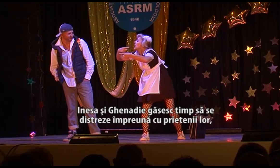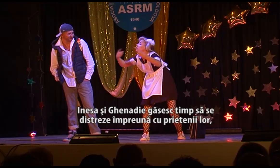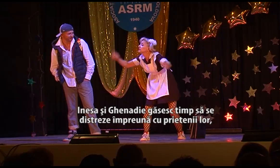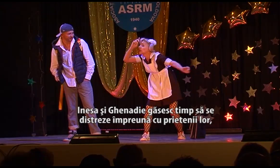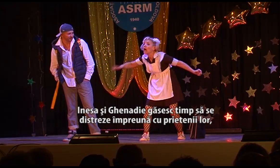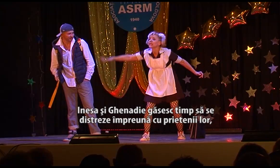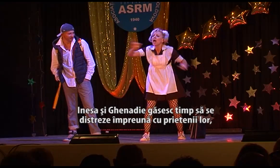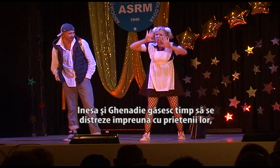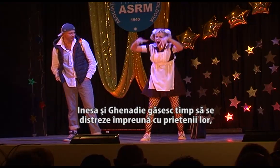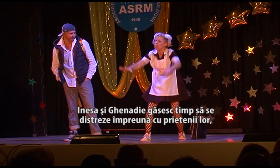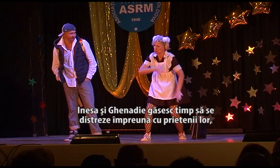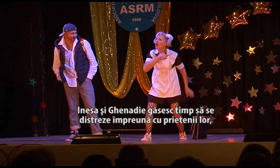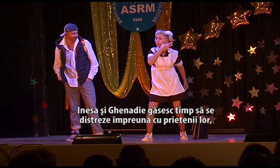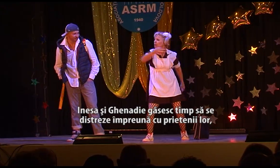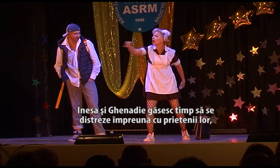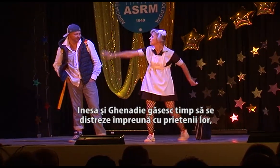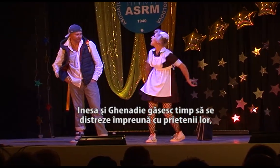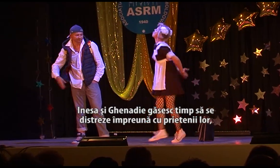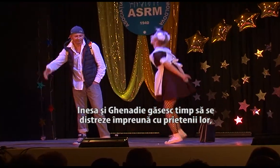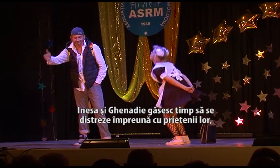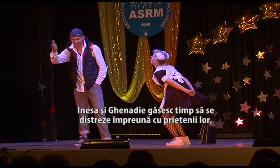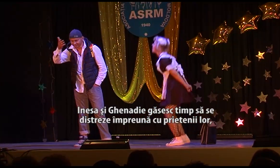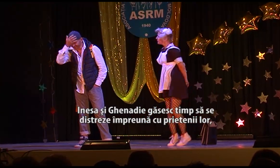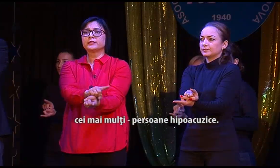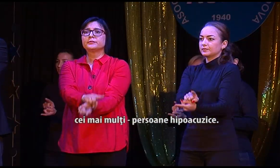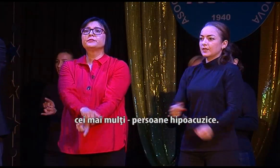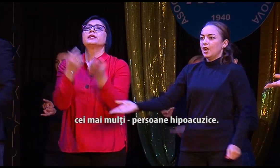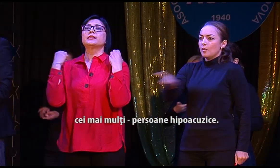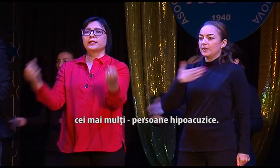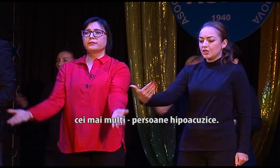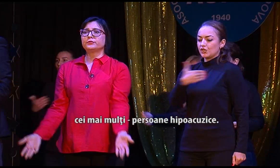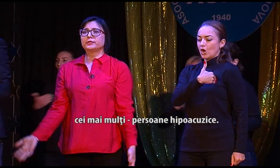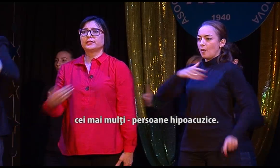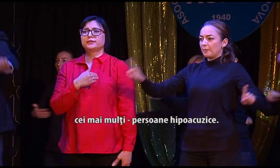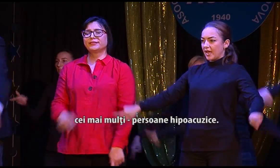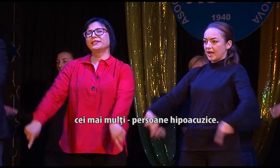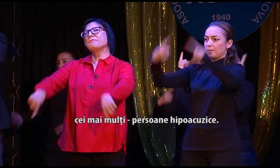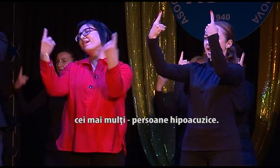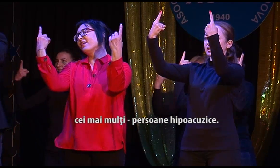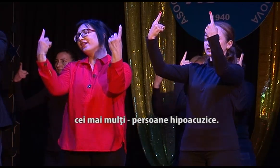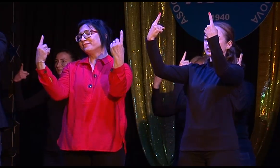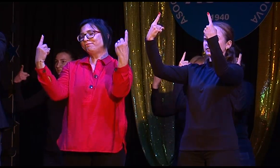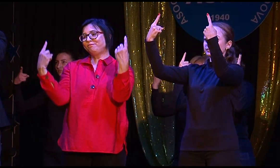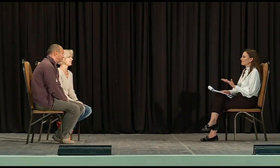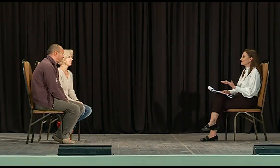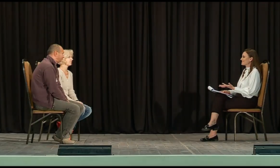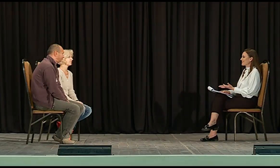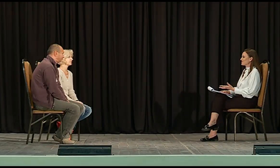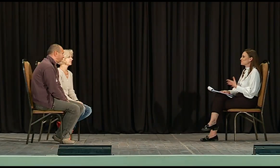Ghenadie găsesc timp să se distreze împreună cu prietenii lor, cei mai mulți persoane hipoacuzice. Cum vă distrați? Ce